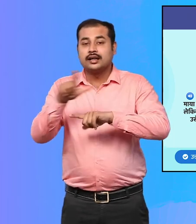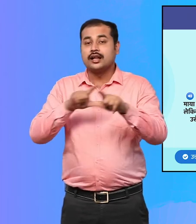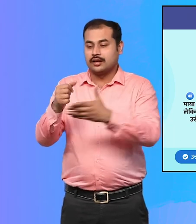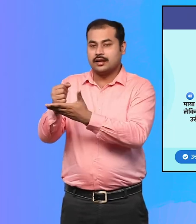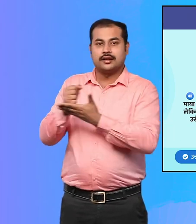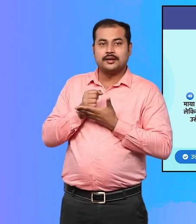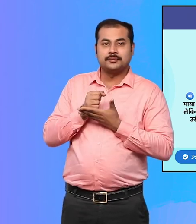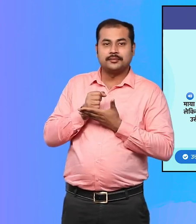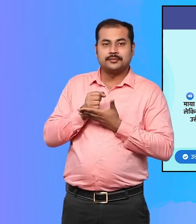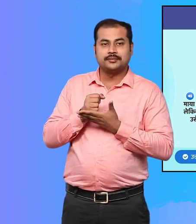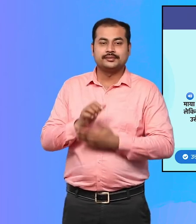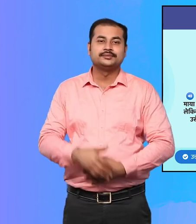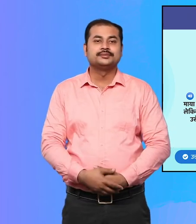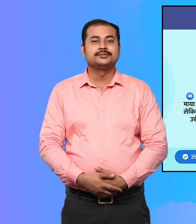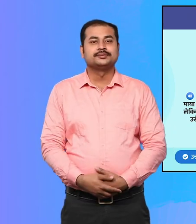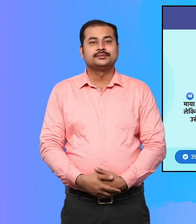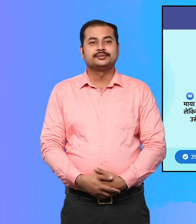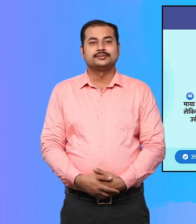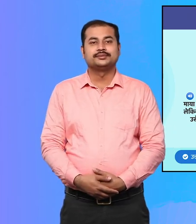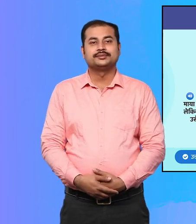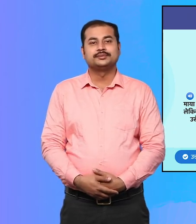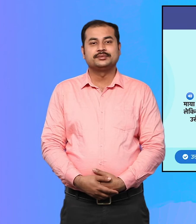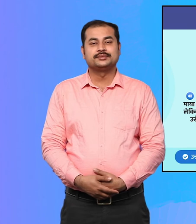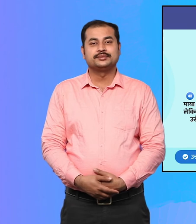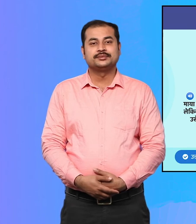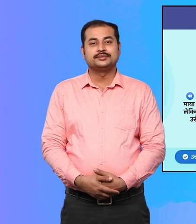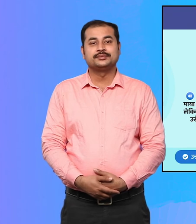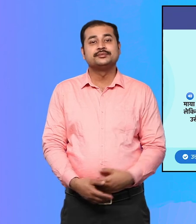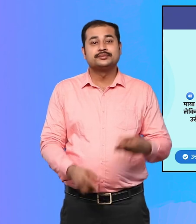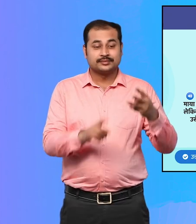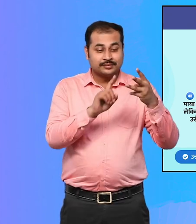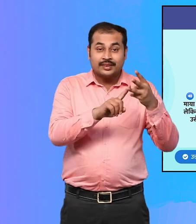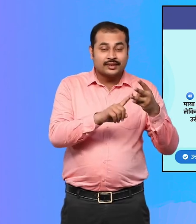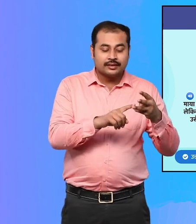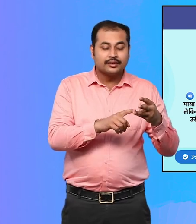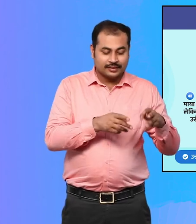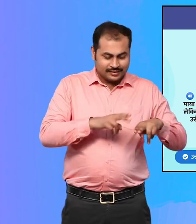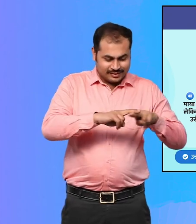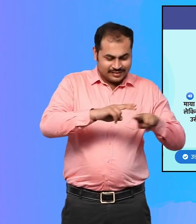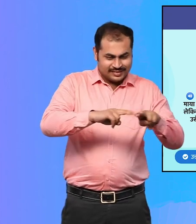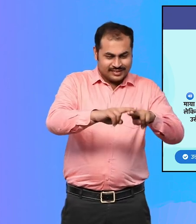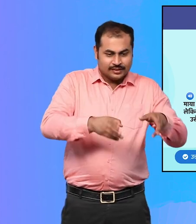संवाद करने में मदद होती है टेक्सटाइल पथ